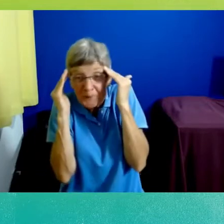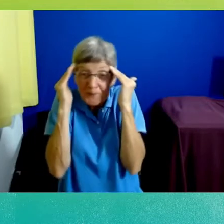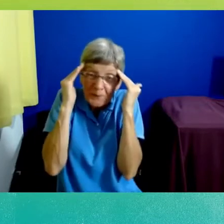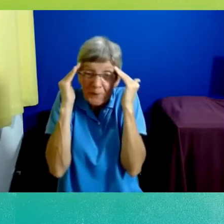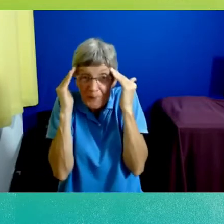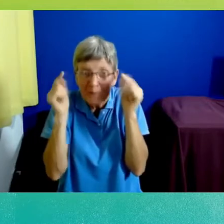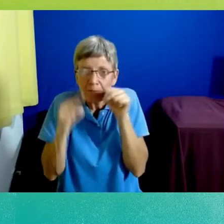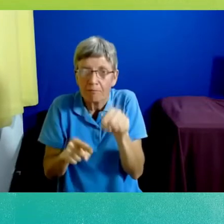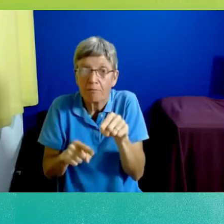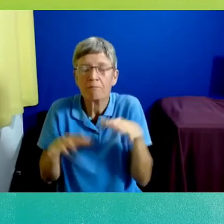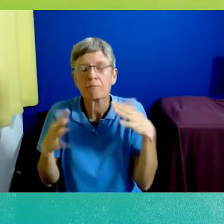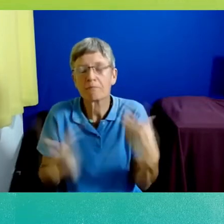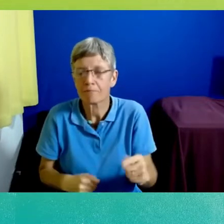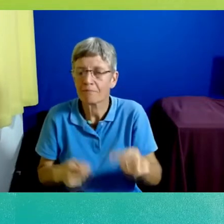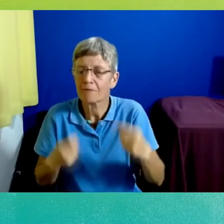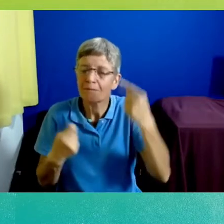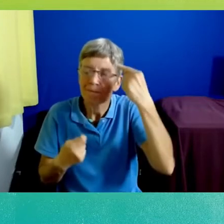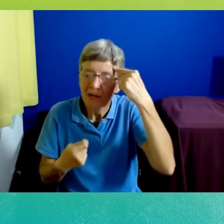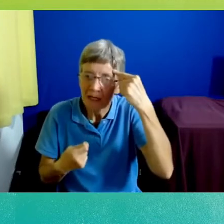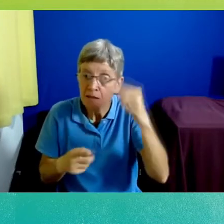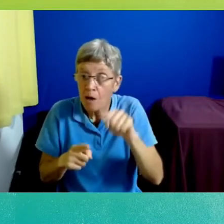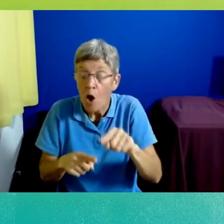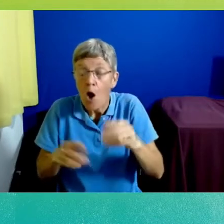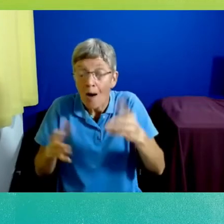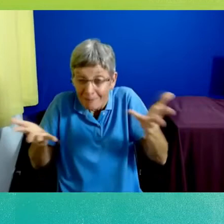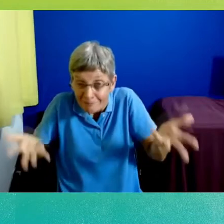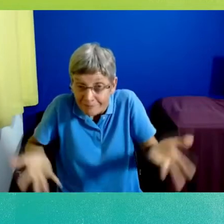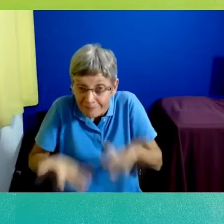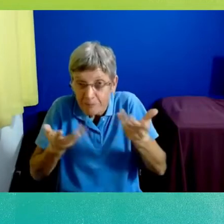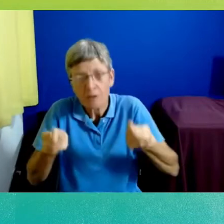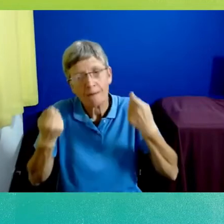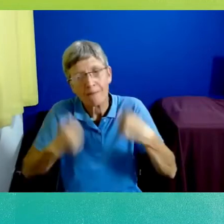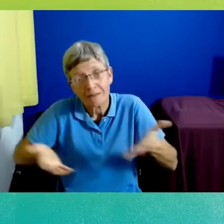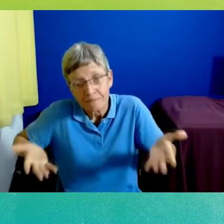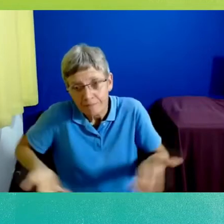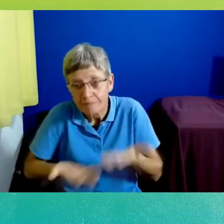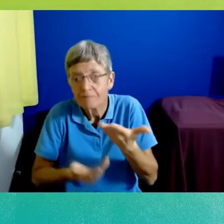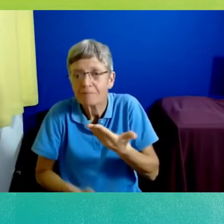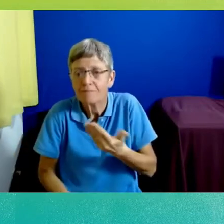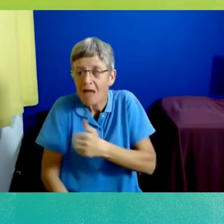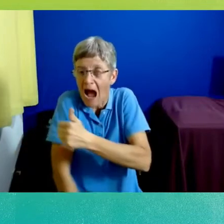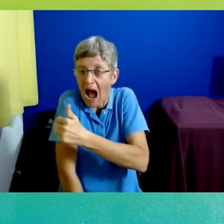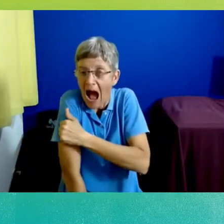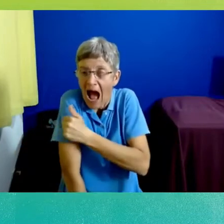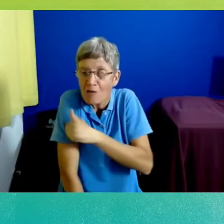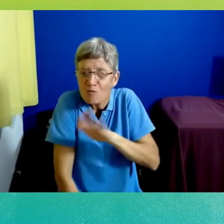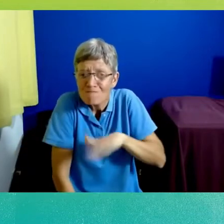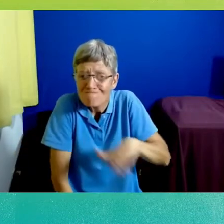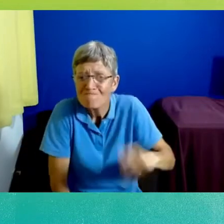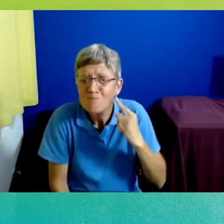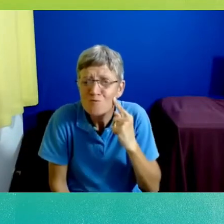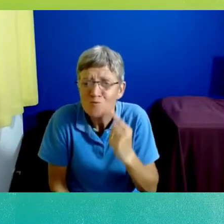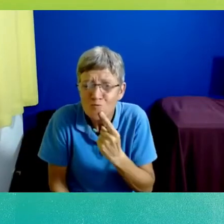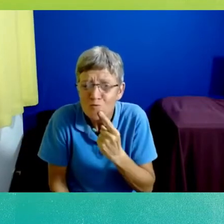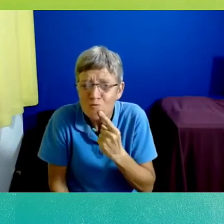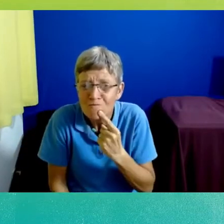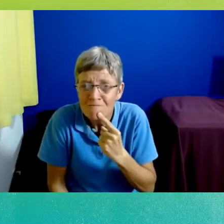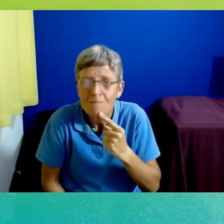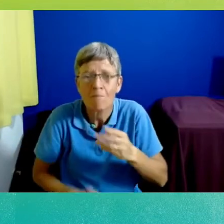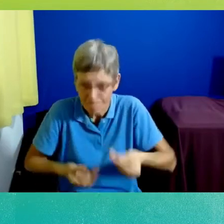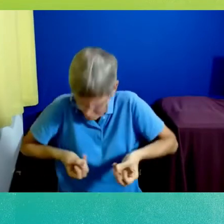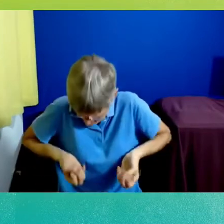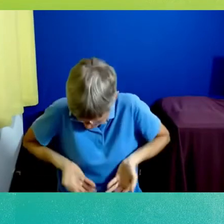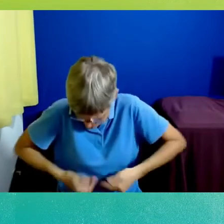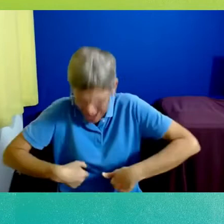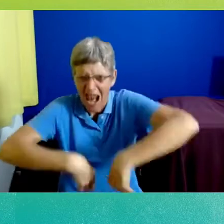você pode pensar, imaginar uma pessoa, um homem pequenininho se movimentando, e